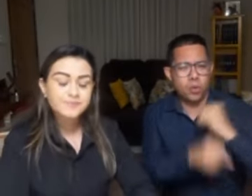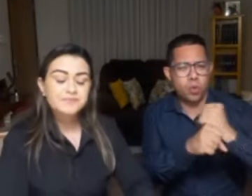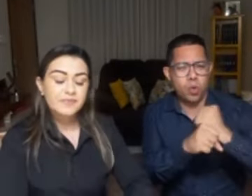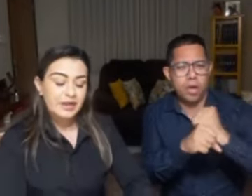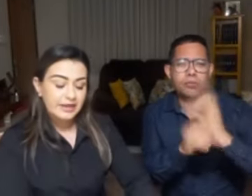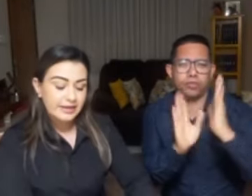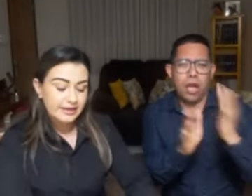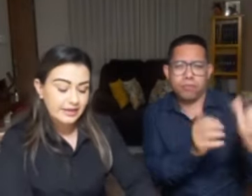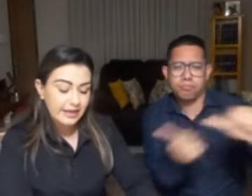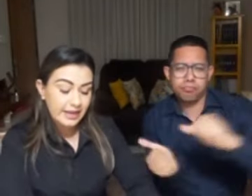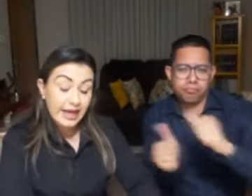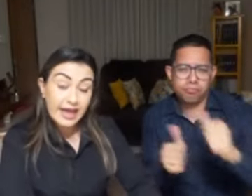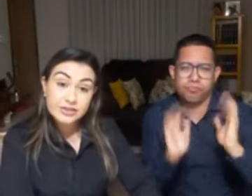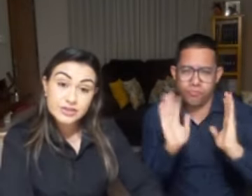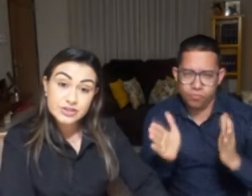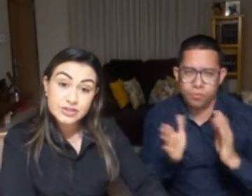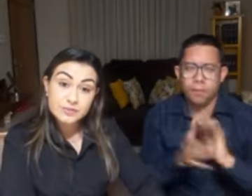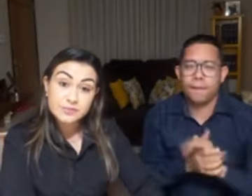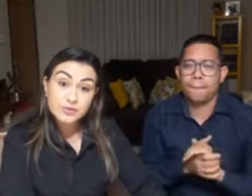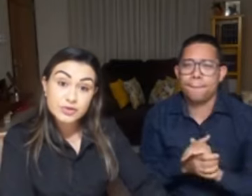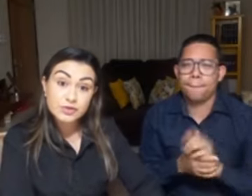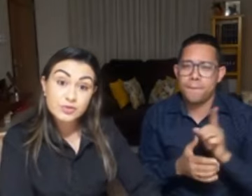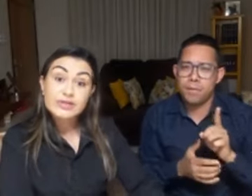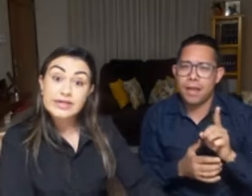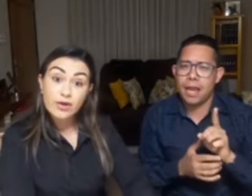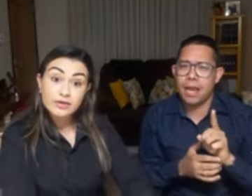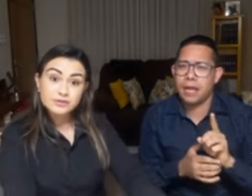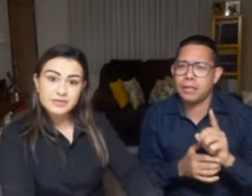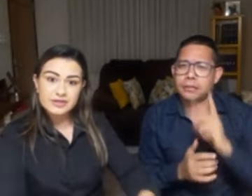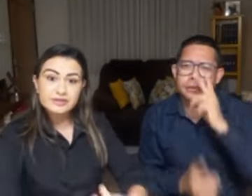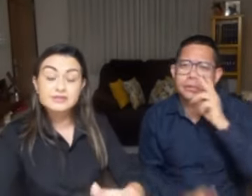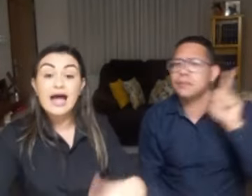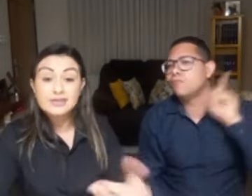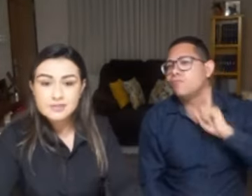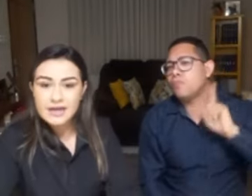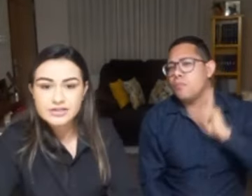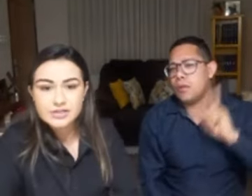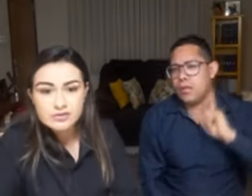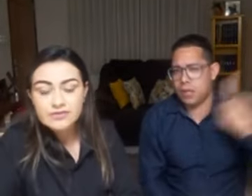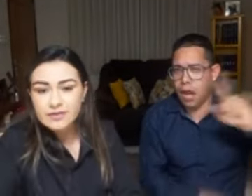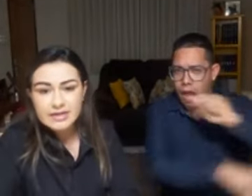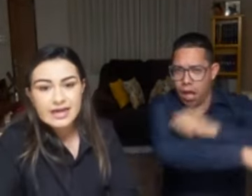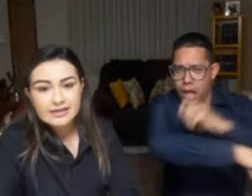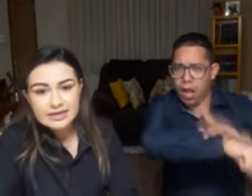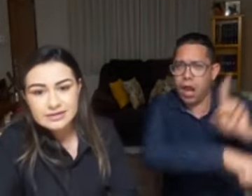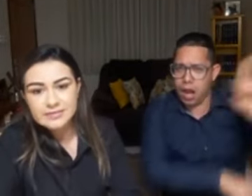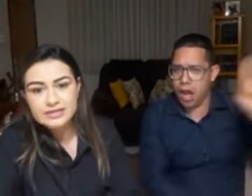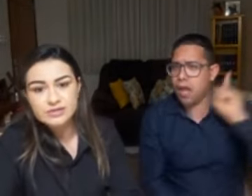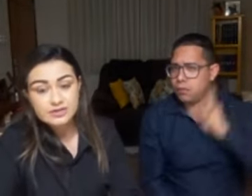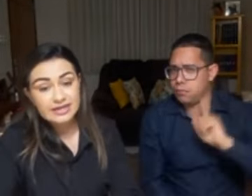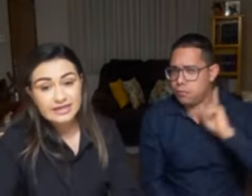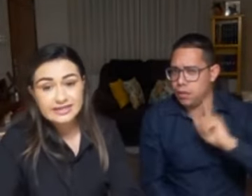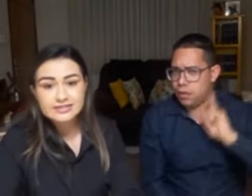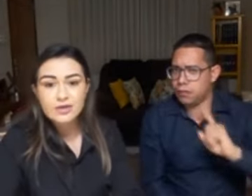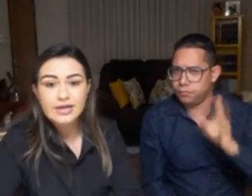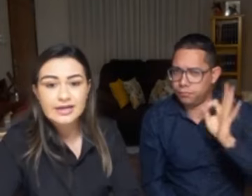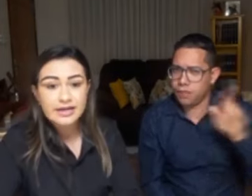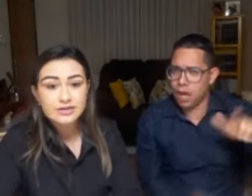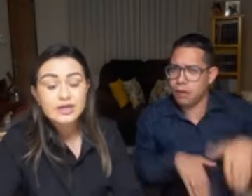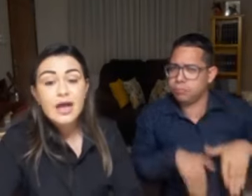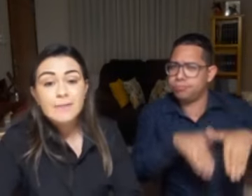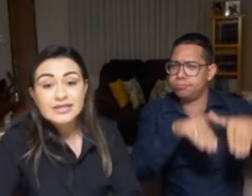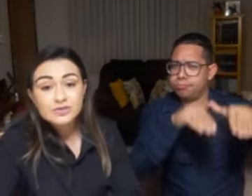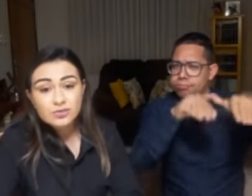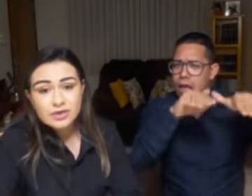batizou. E ela era do interior de Minas, da Assembleia de Deus, a família era da Assembleia de Deus, ela cresceu na